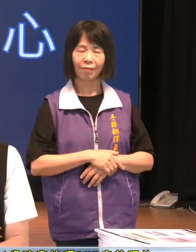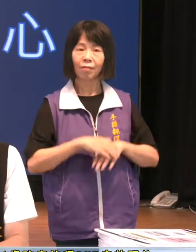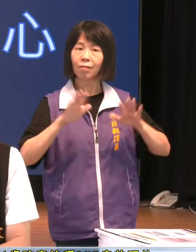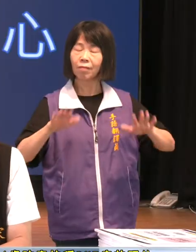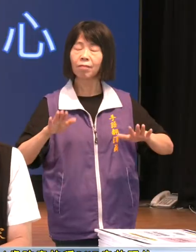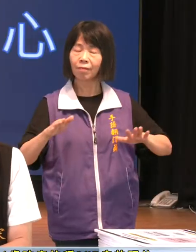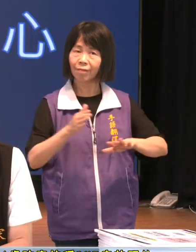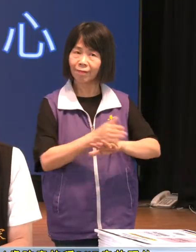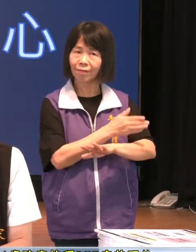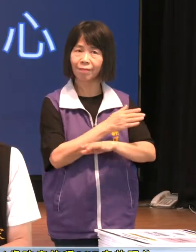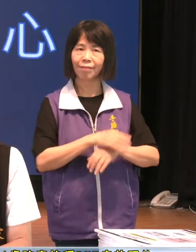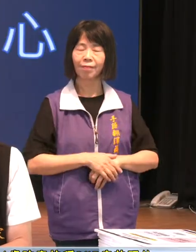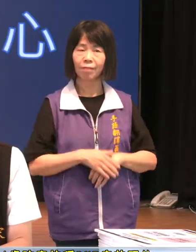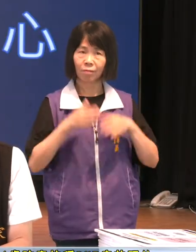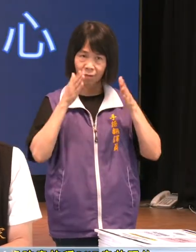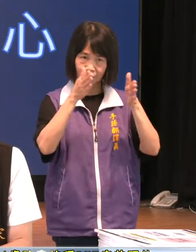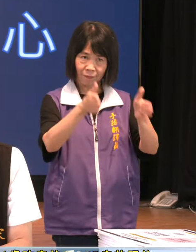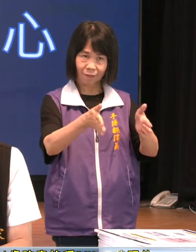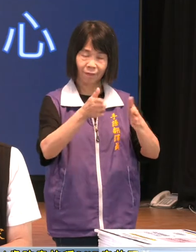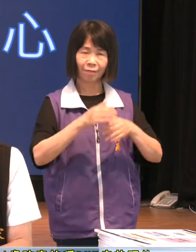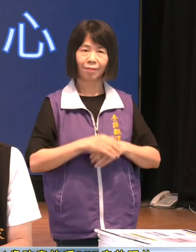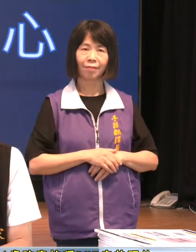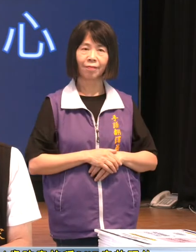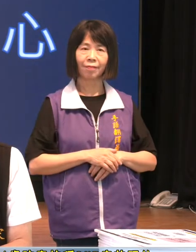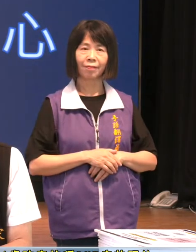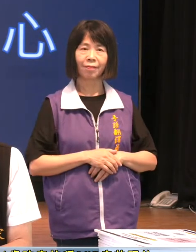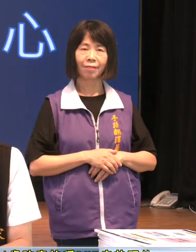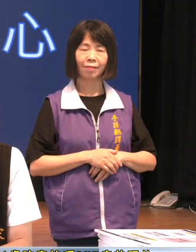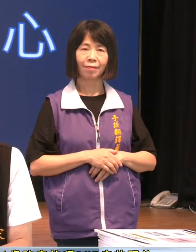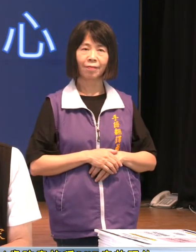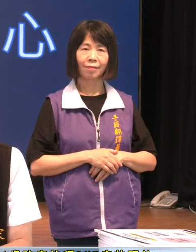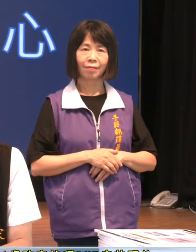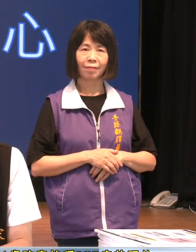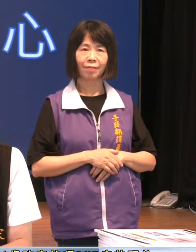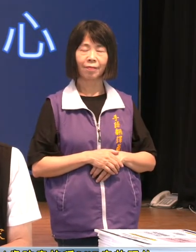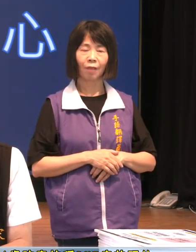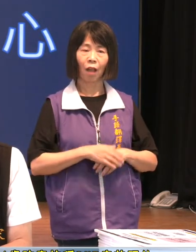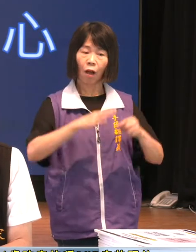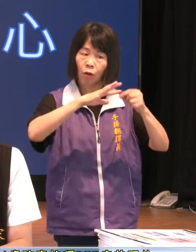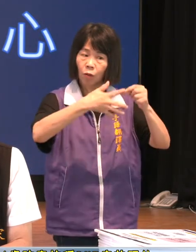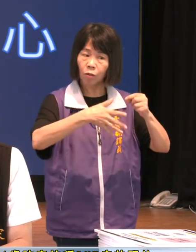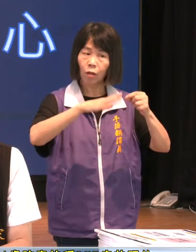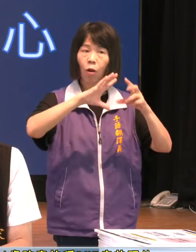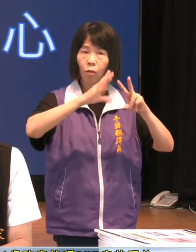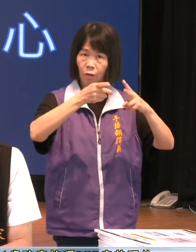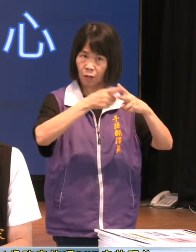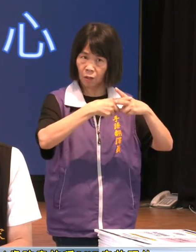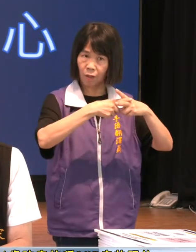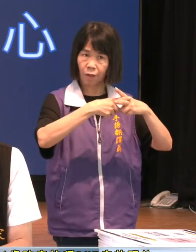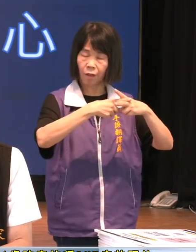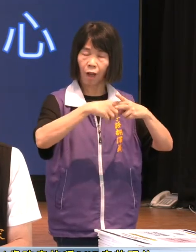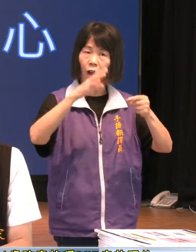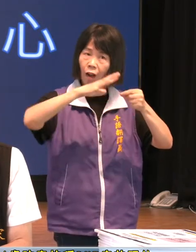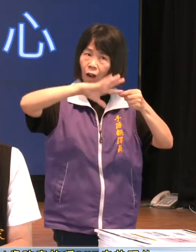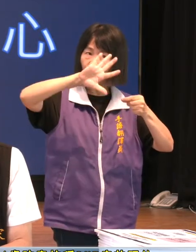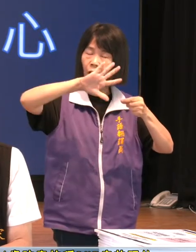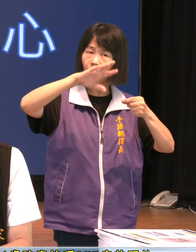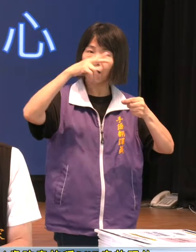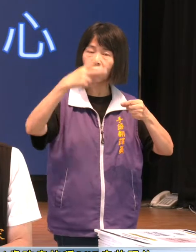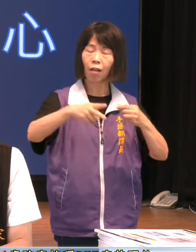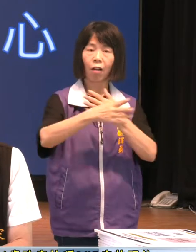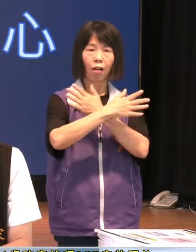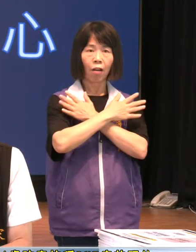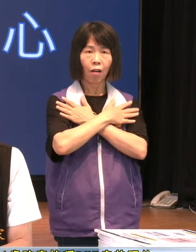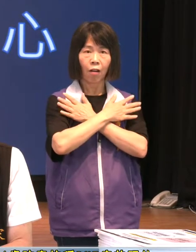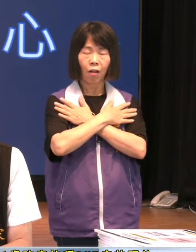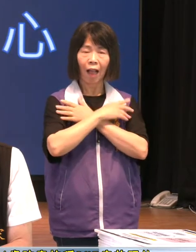约。 针对于我们的这个国中、国小、高中还有幼儿